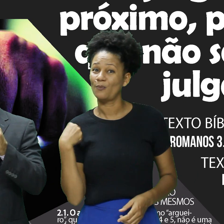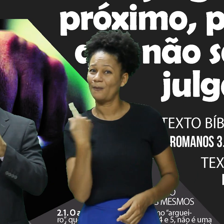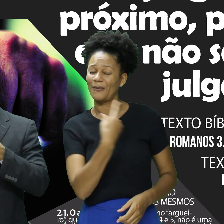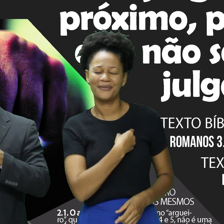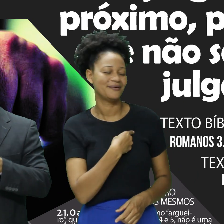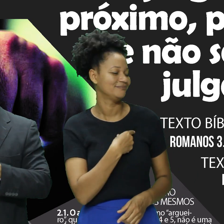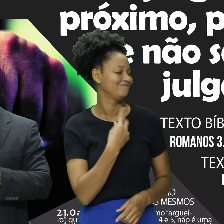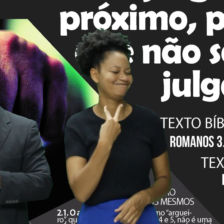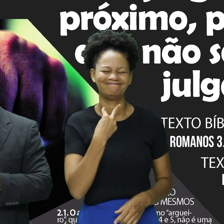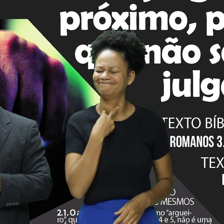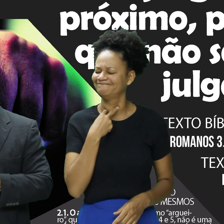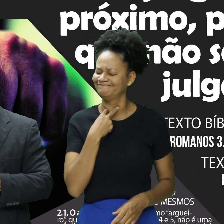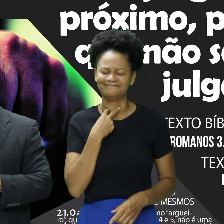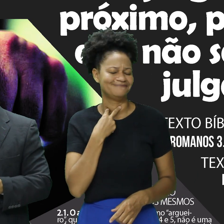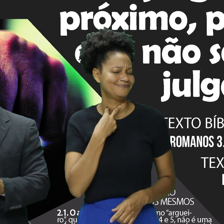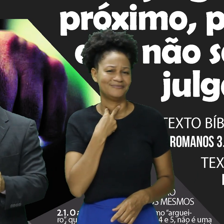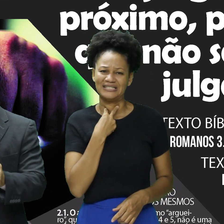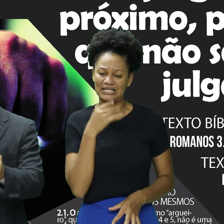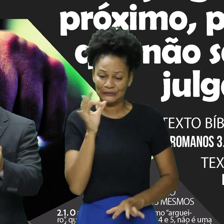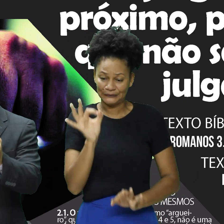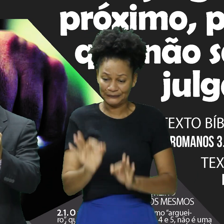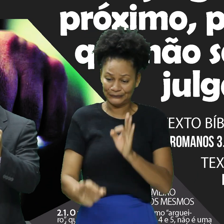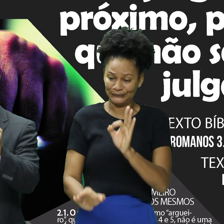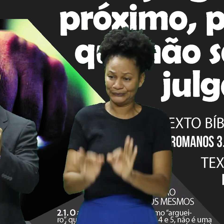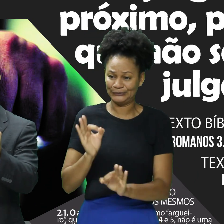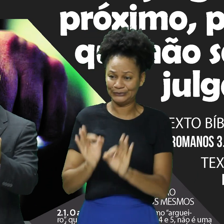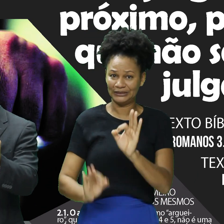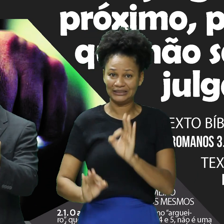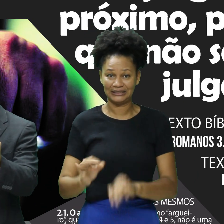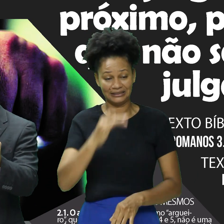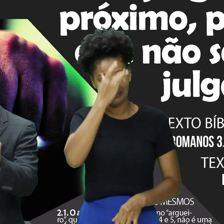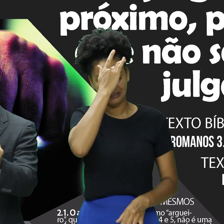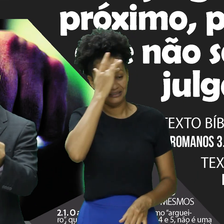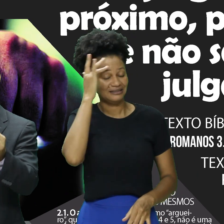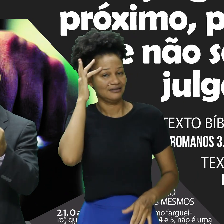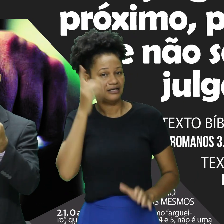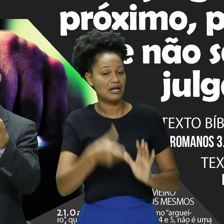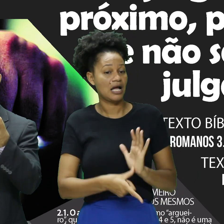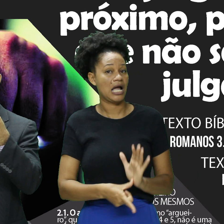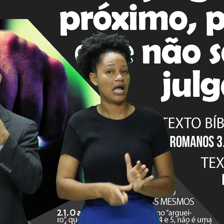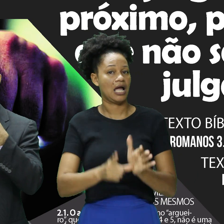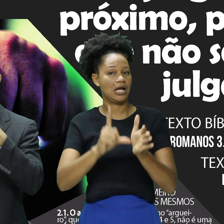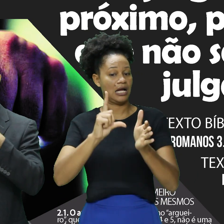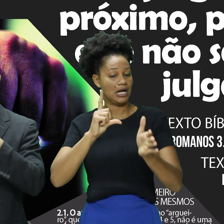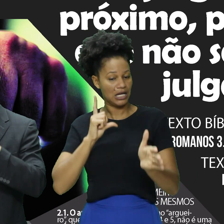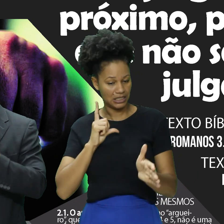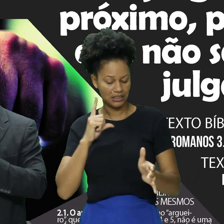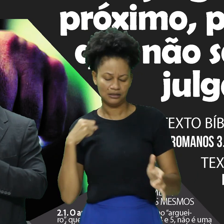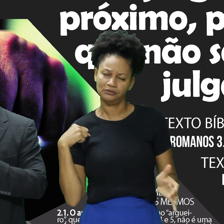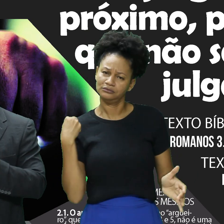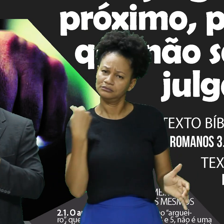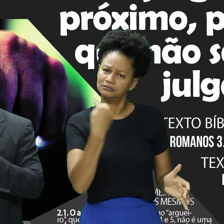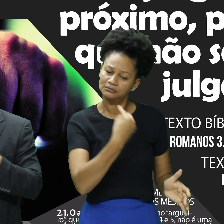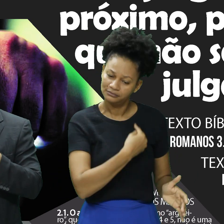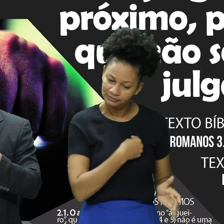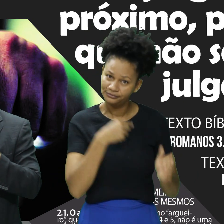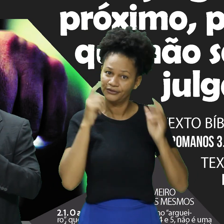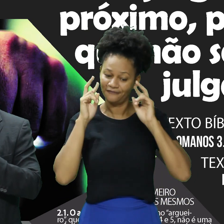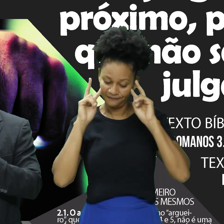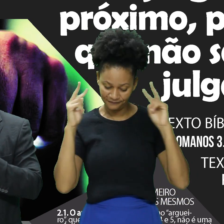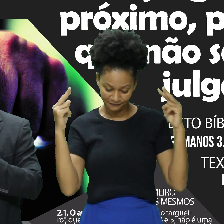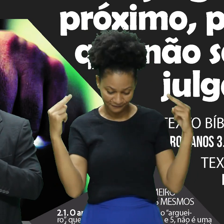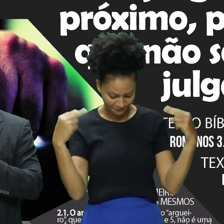não devemos julgar as pessoas antes mesmo de nós olharmos